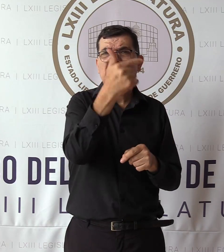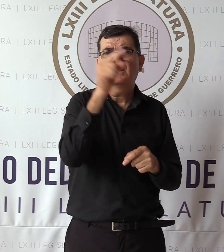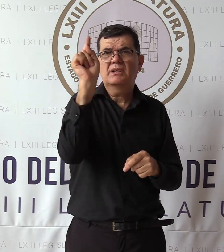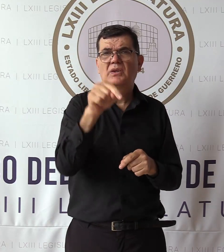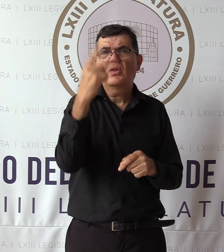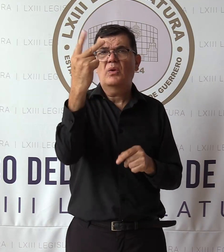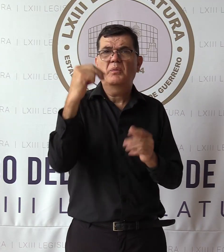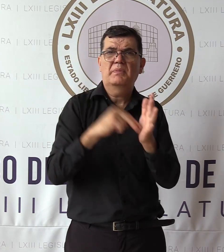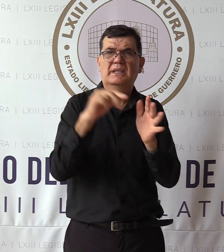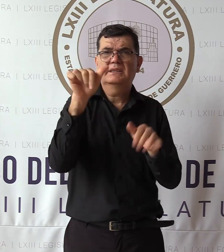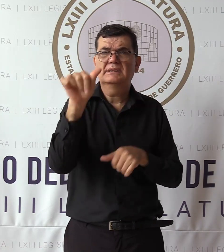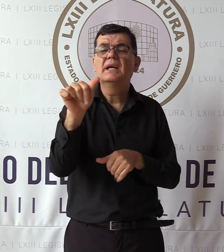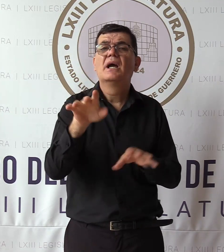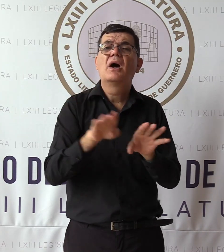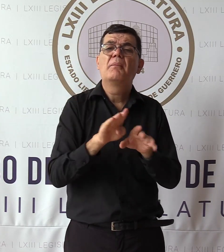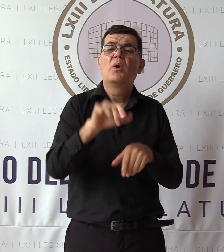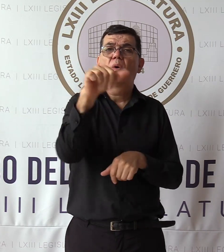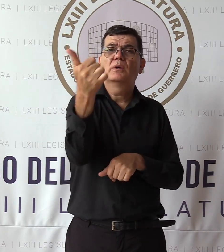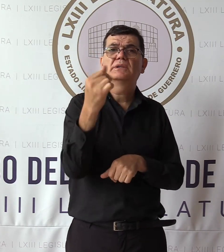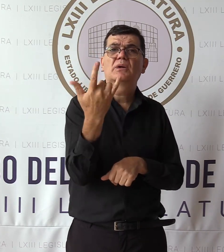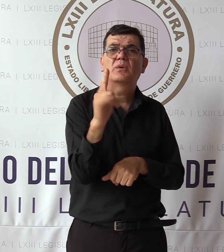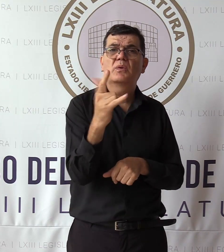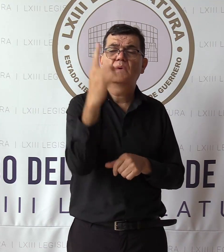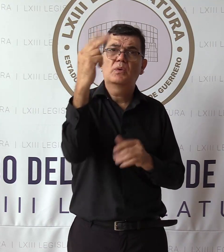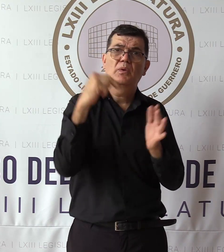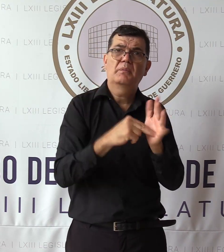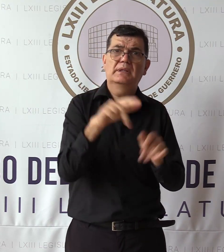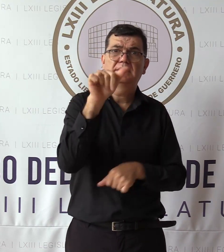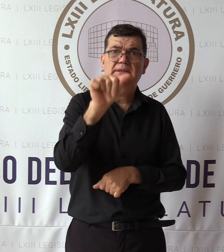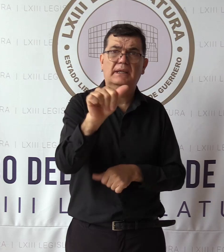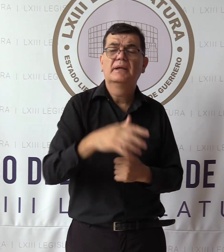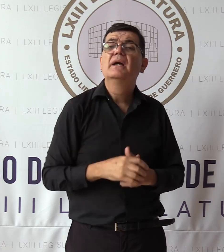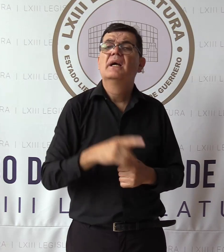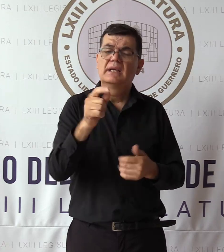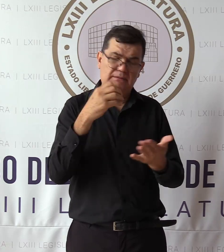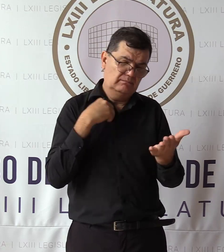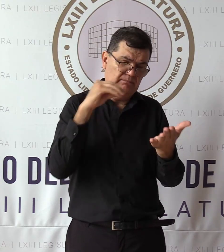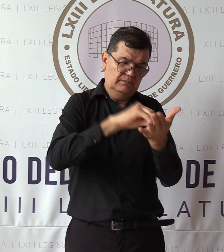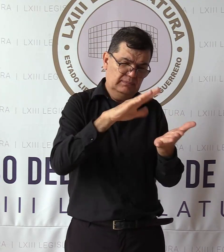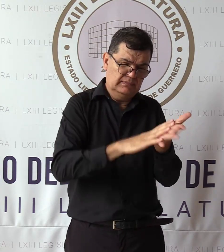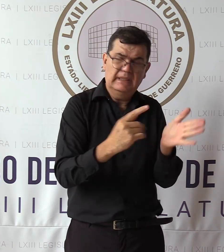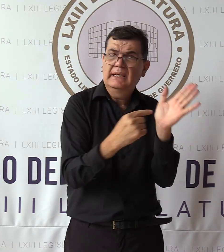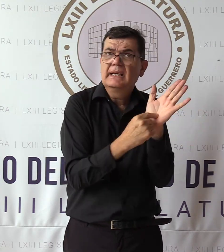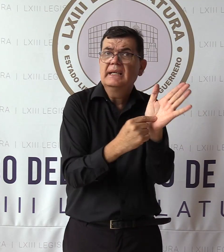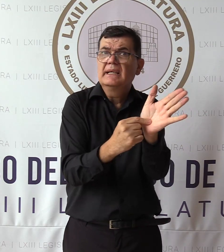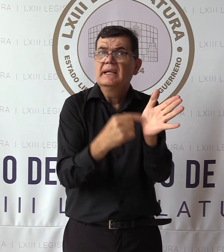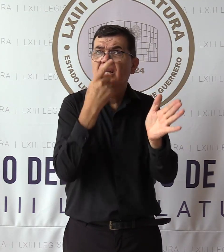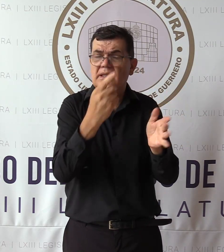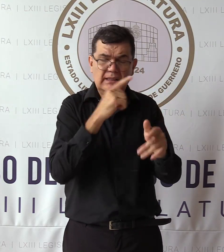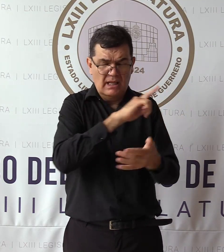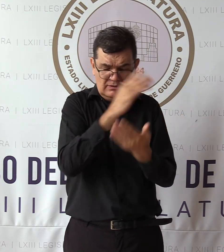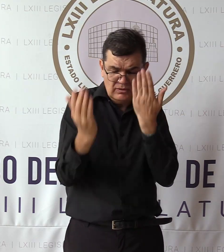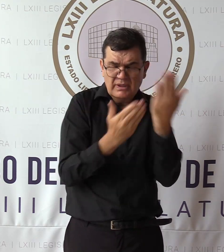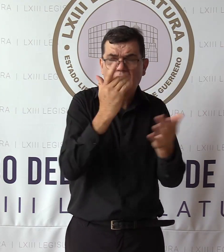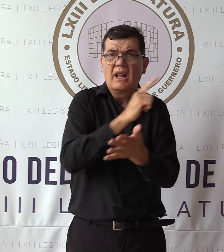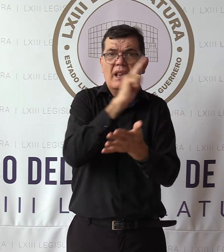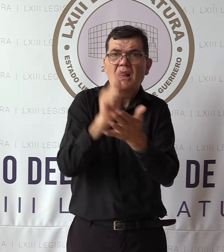27/2016, emitida el 11 de julio de 2016, la cual sugiere que se estudie y legisle sobre el derecho a la consulta hacia